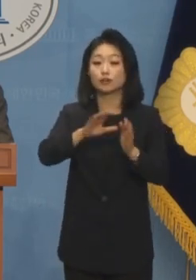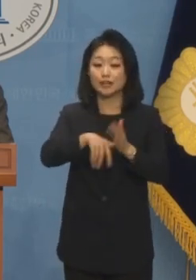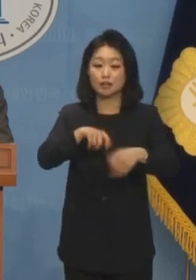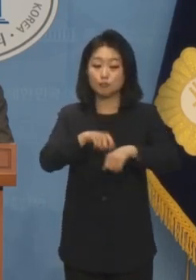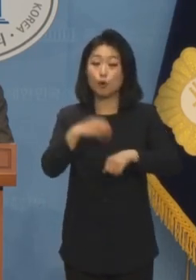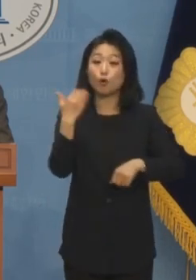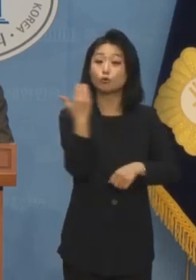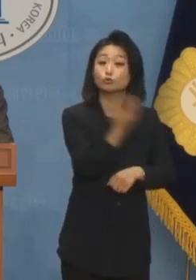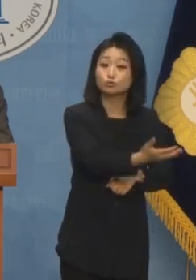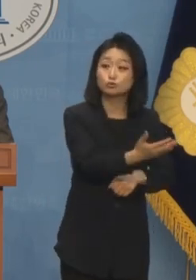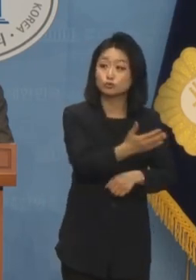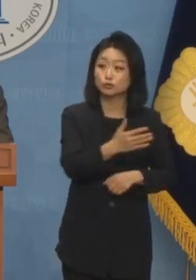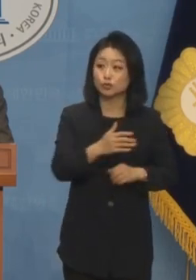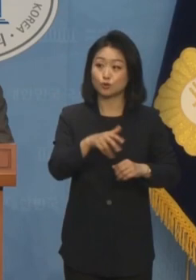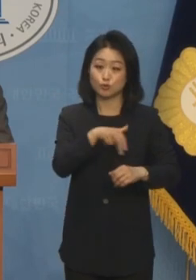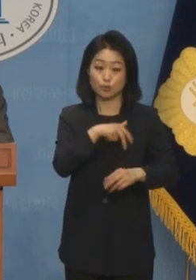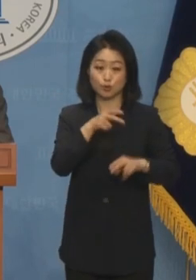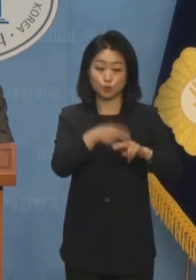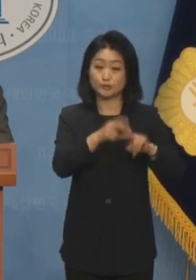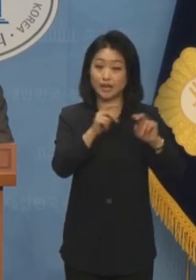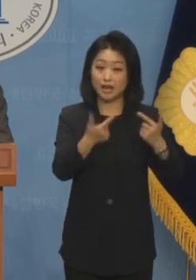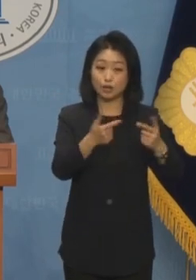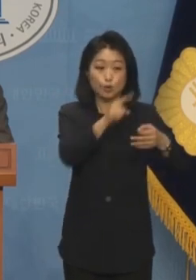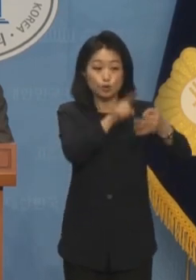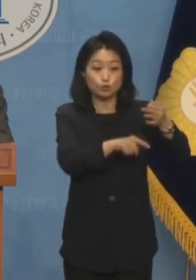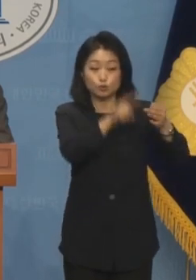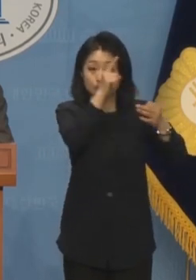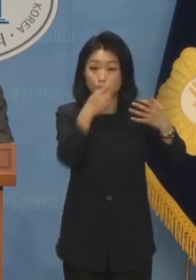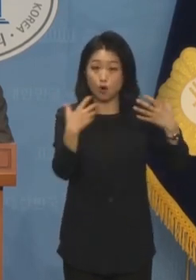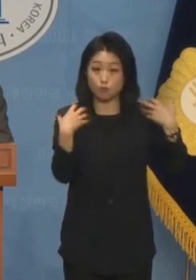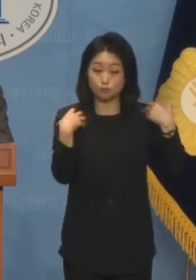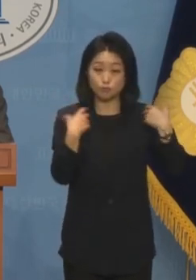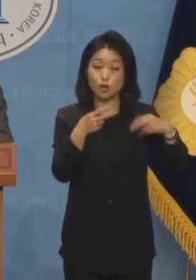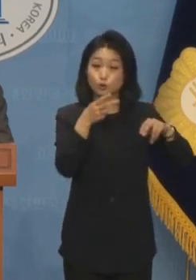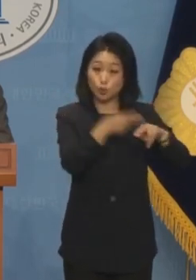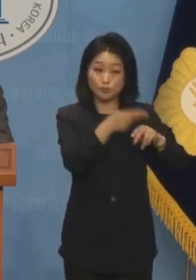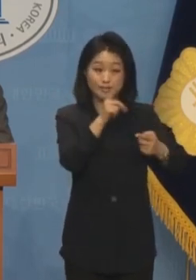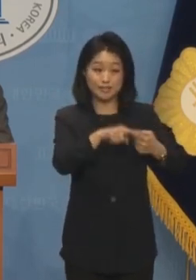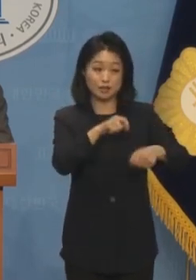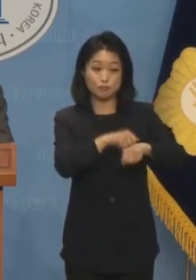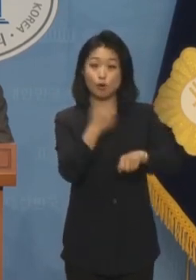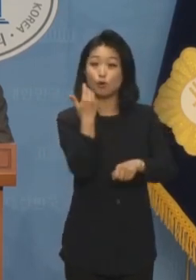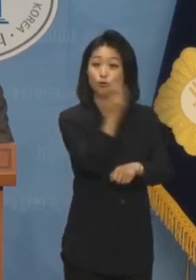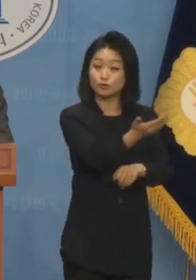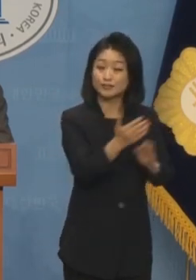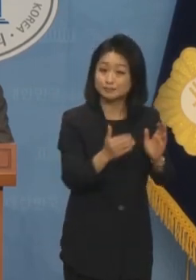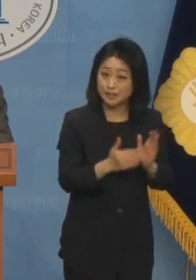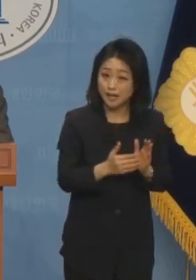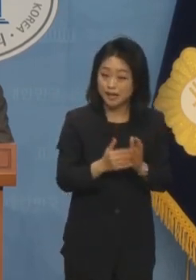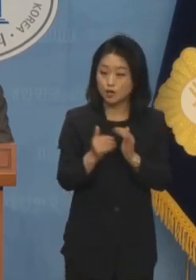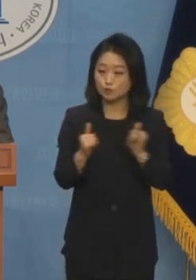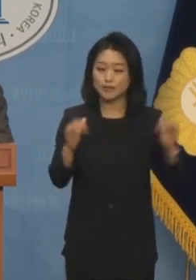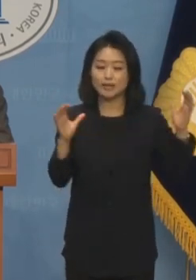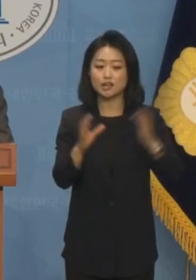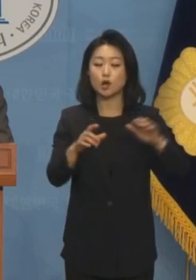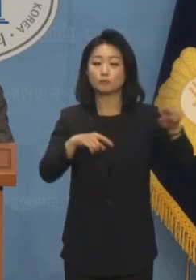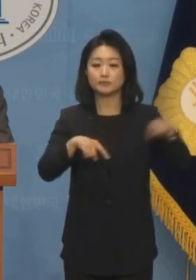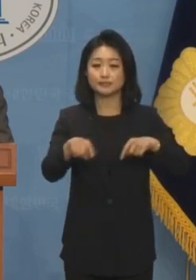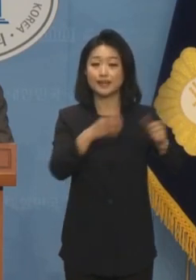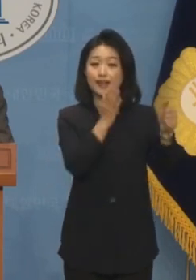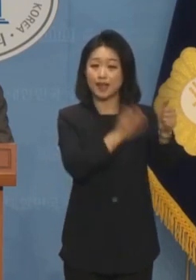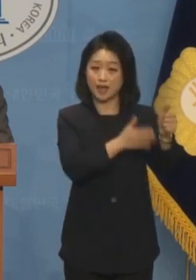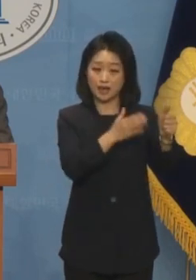것은 의회 독재가 아니라 윤석열 정권 독재였습니다. 우리 국민이 협치에